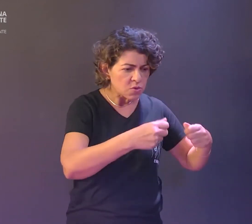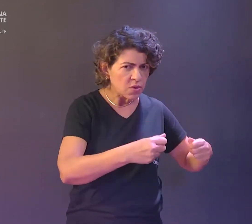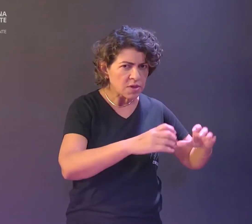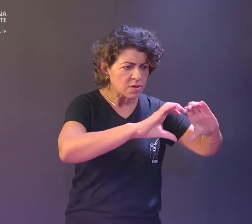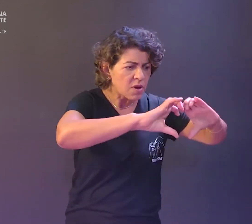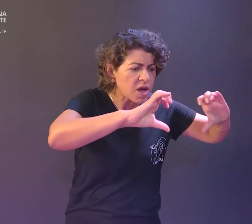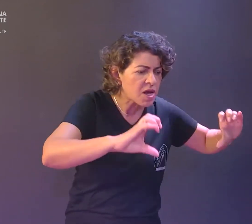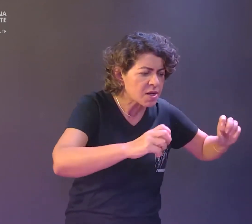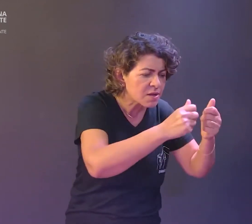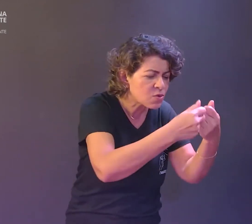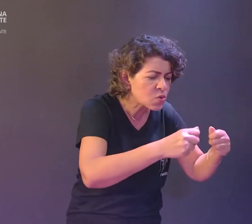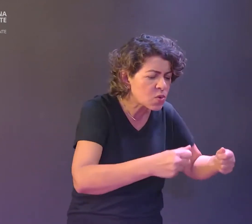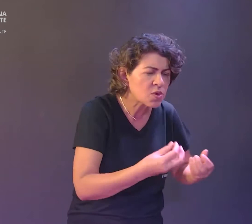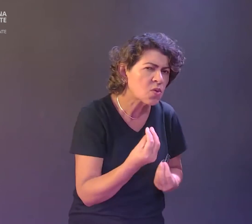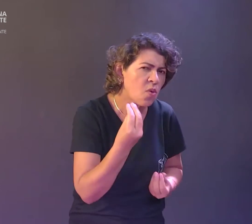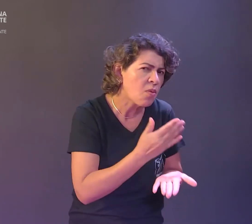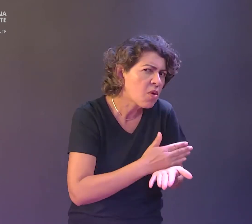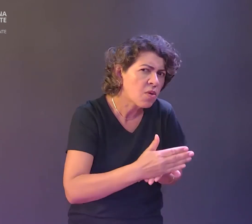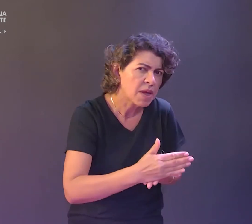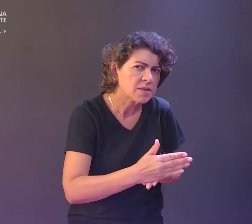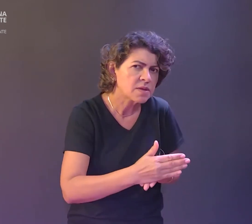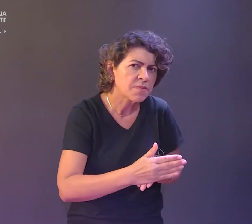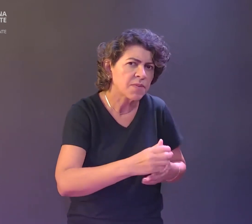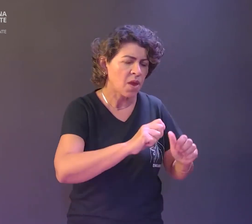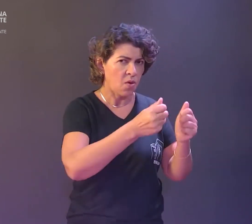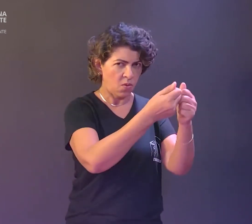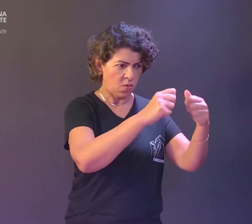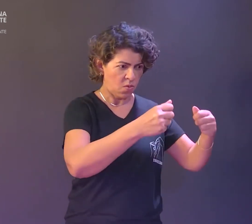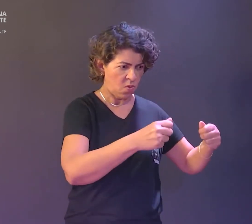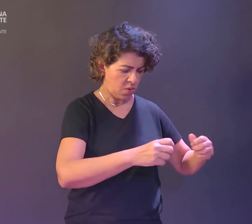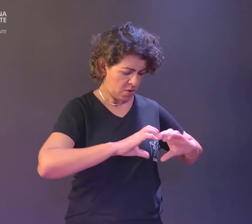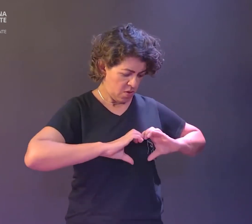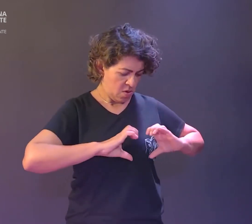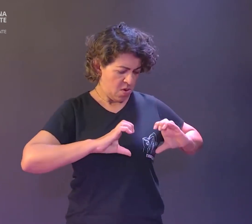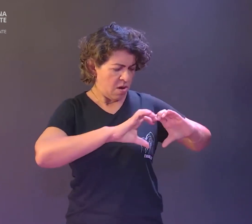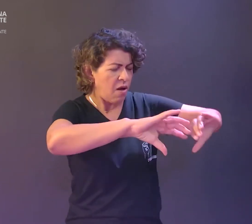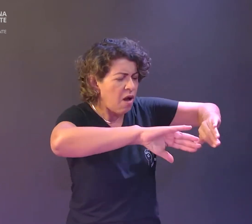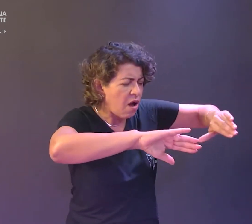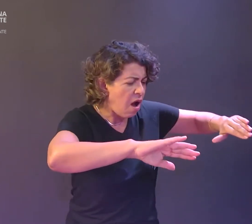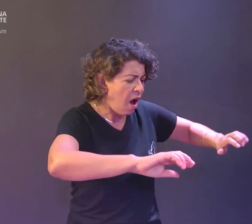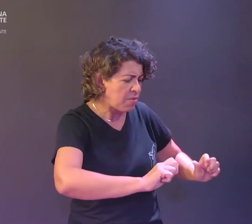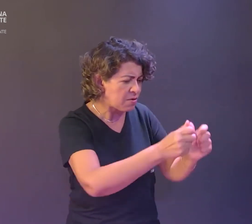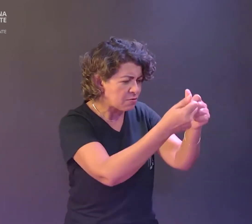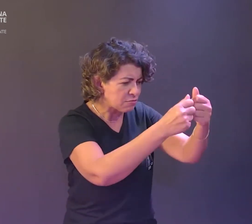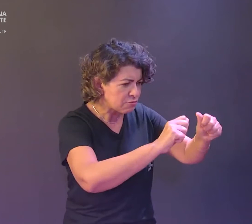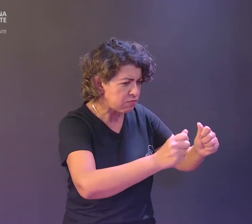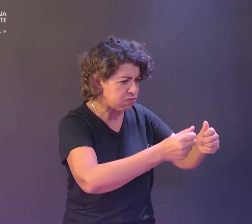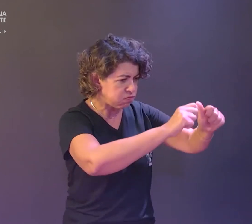de nós sem percebermos. Primeiro temos um desejo ingênuo e não